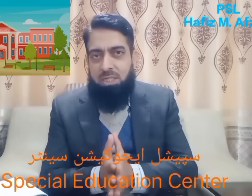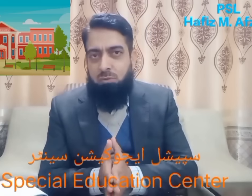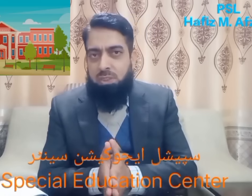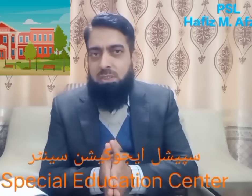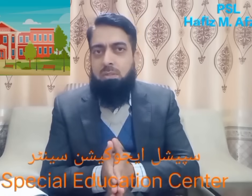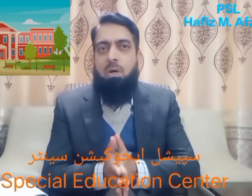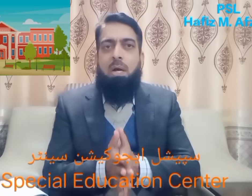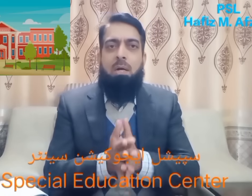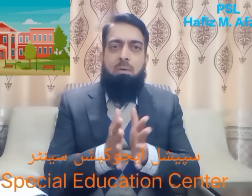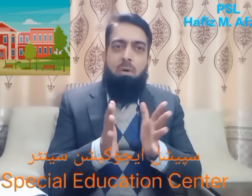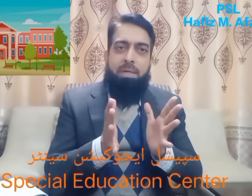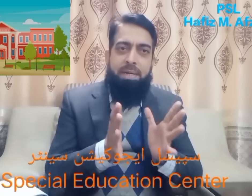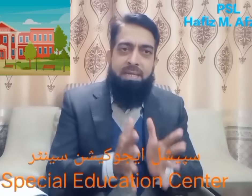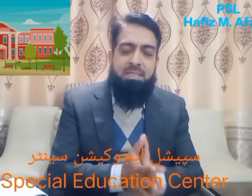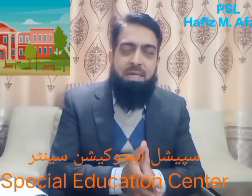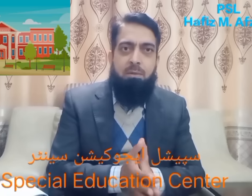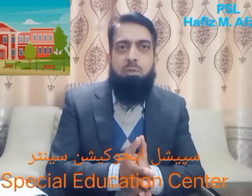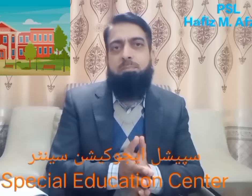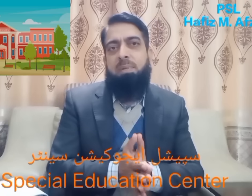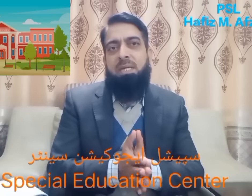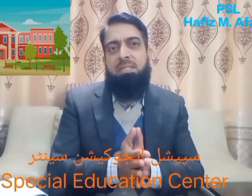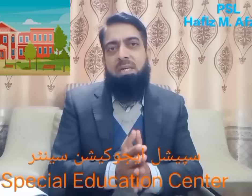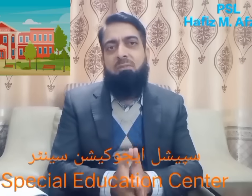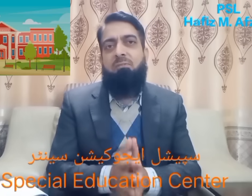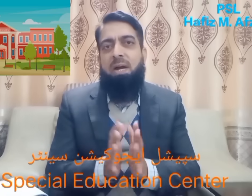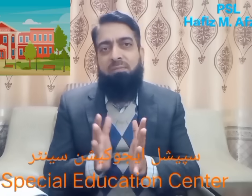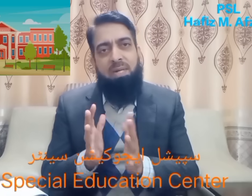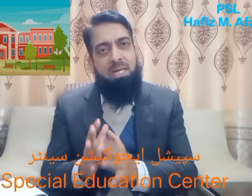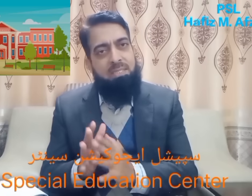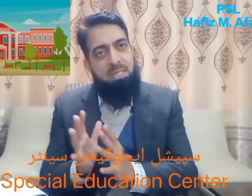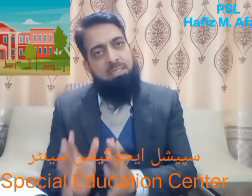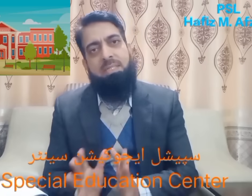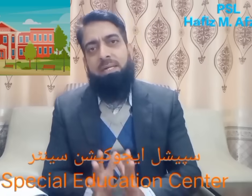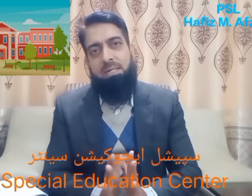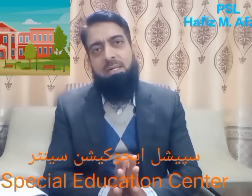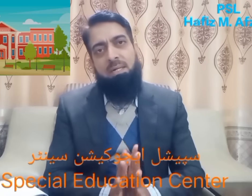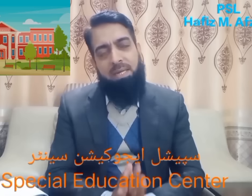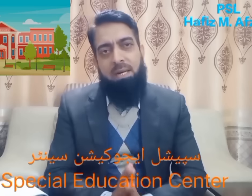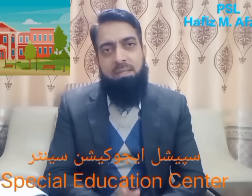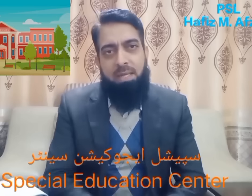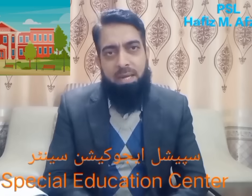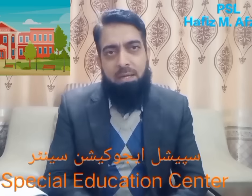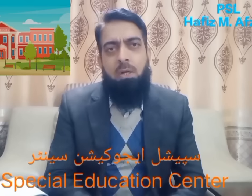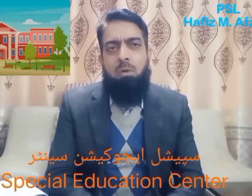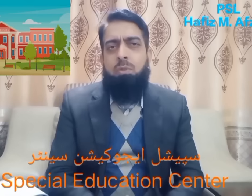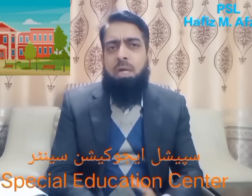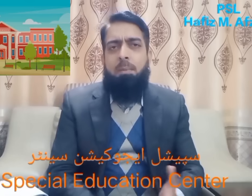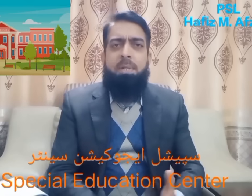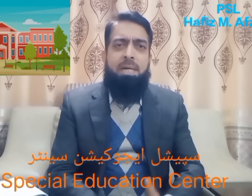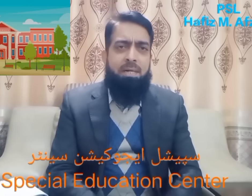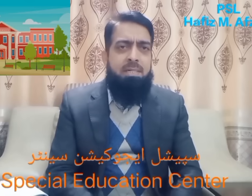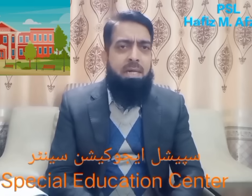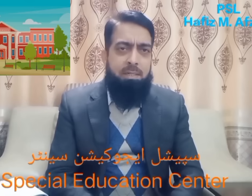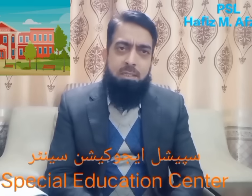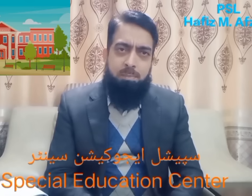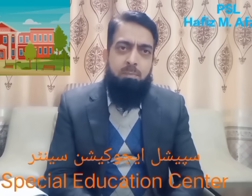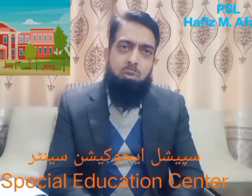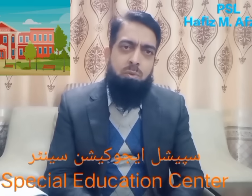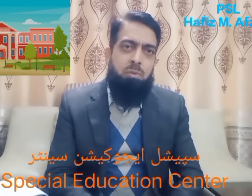स्पेशल एजुकेशन का कॉन्टेक्स्ट है उसमें ये 5 क्लास तक सेंटर कहलाता है। कुछ अपग्रेडेड सेंटर्स भी मौजूद